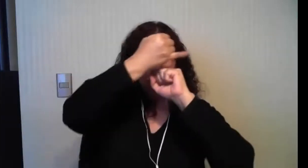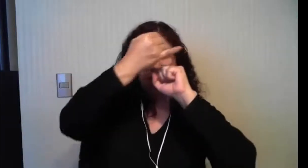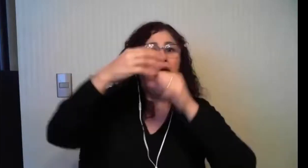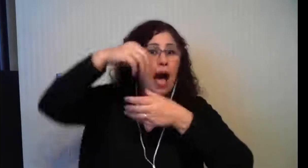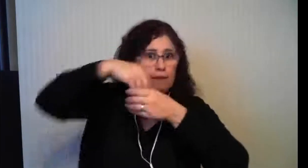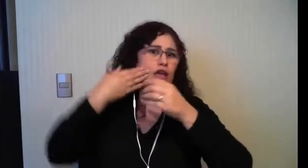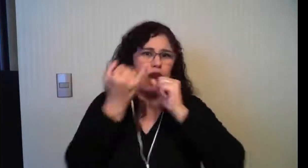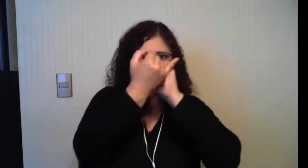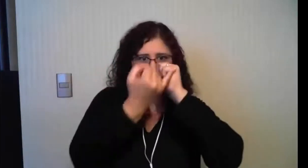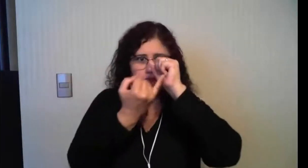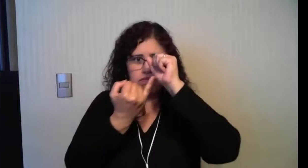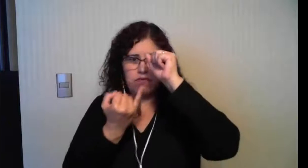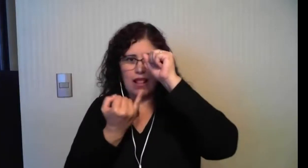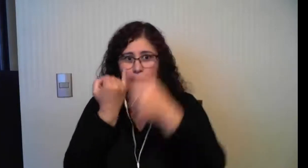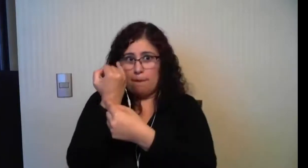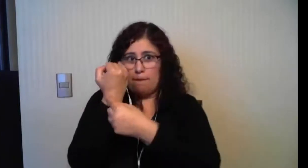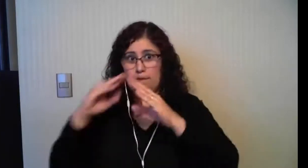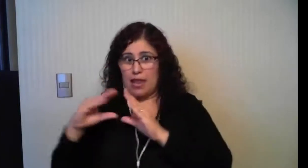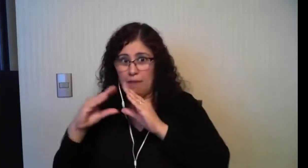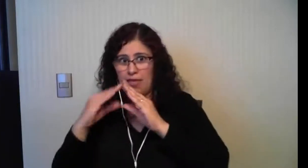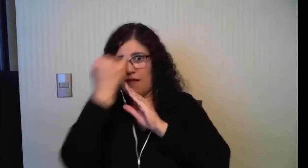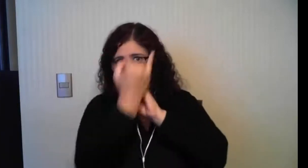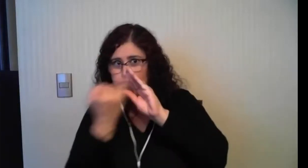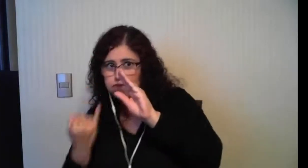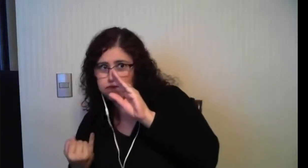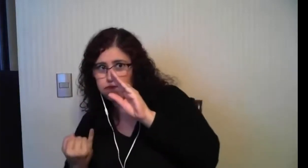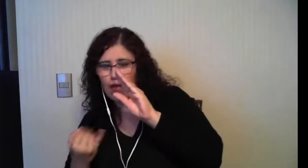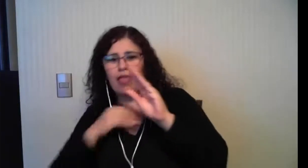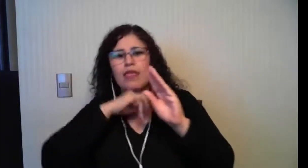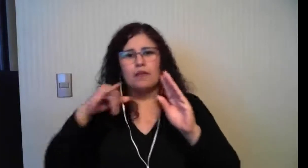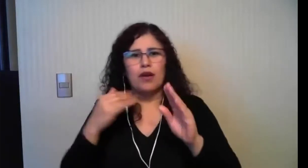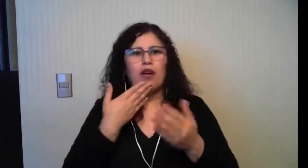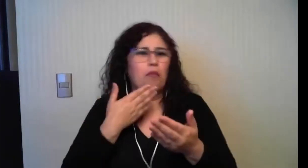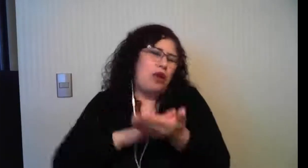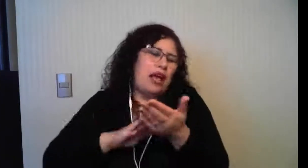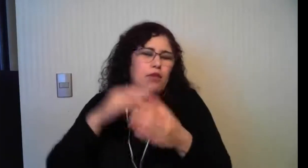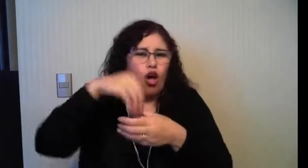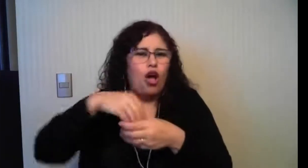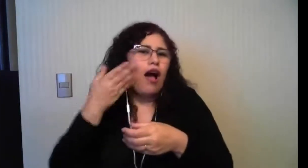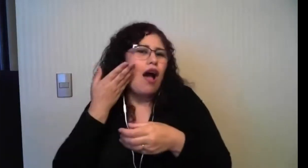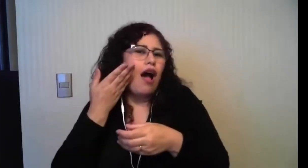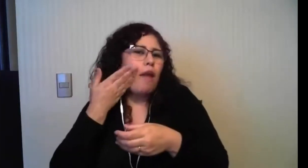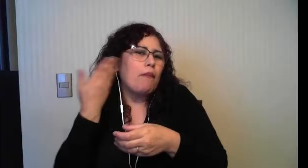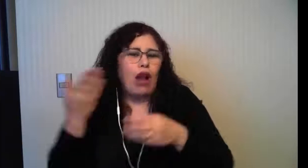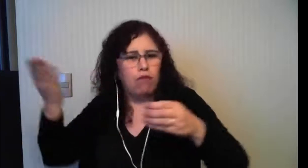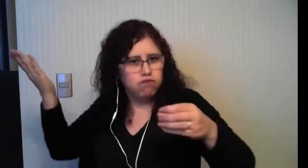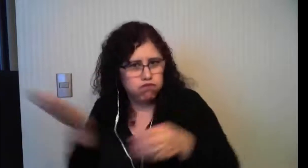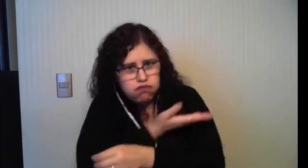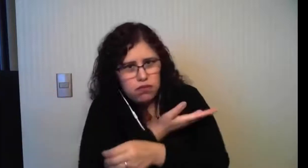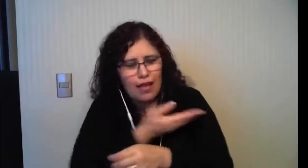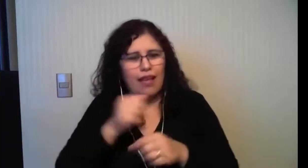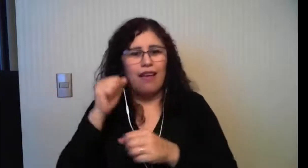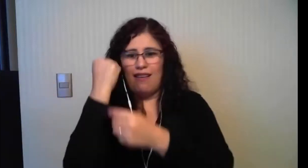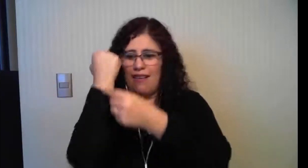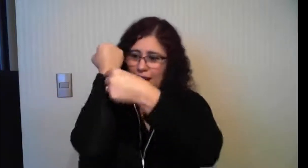espinal, ¿cierto? Se cruzan las pirámides, ¿ya? En la médula espinal, si usted corta la médula espinal de manera transversal, el axón va a